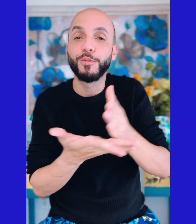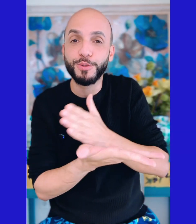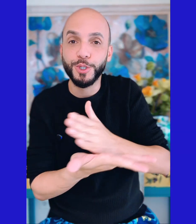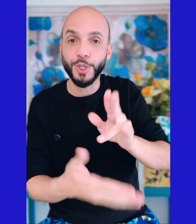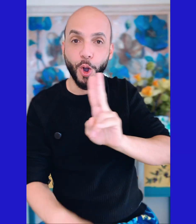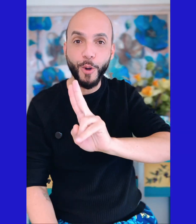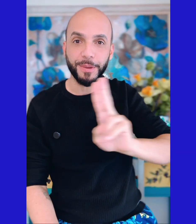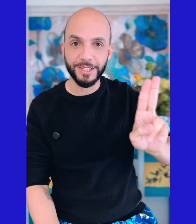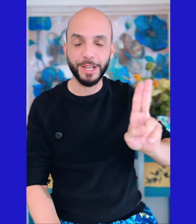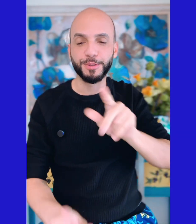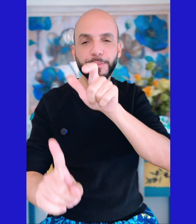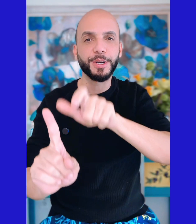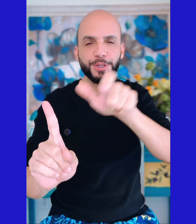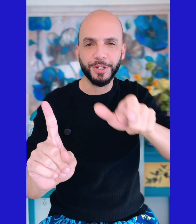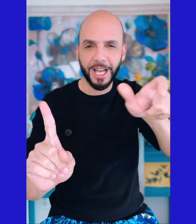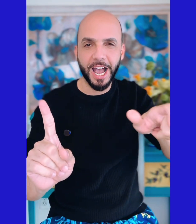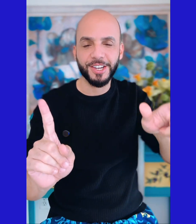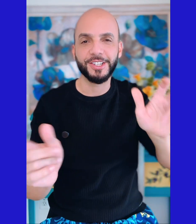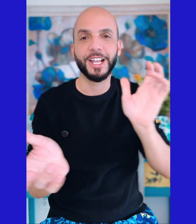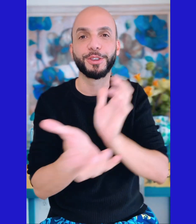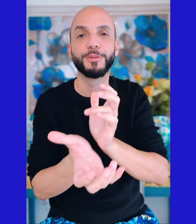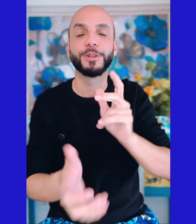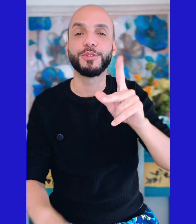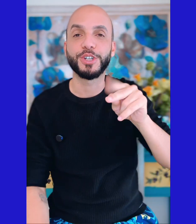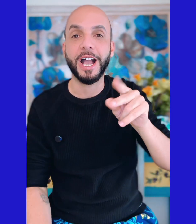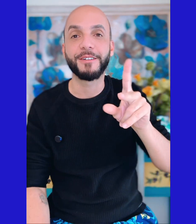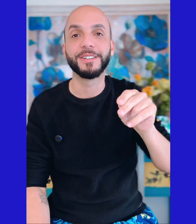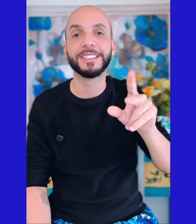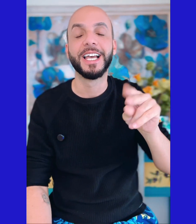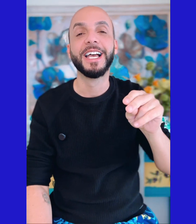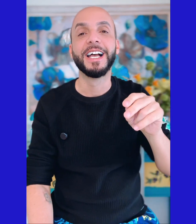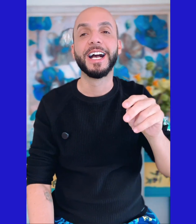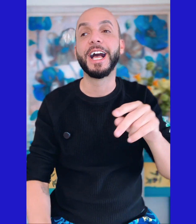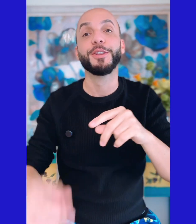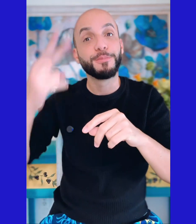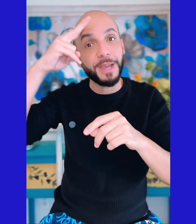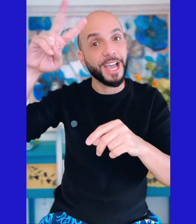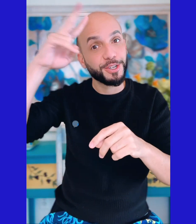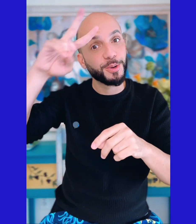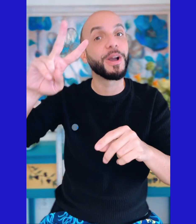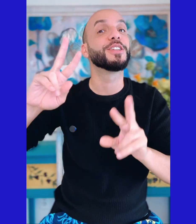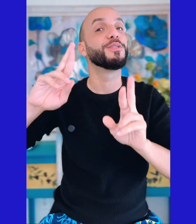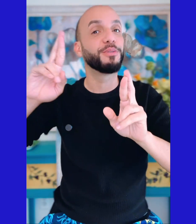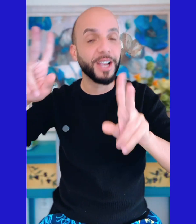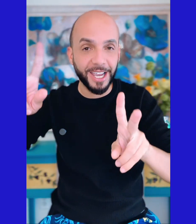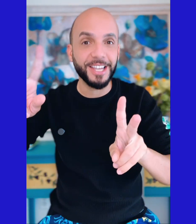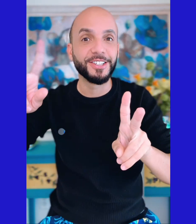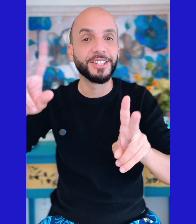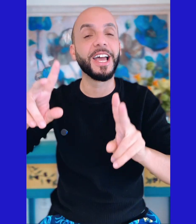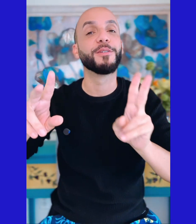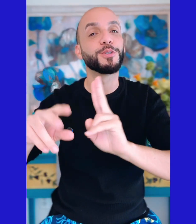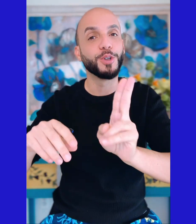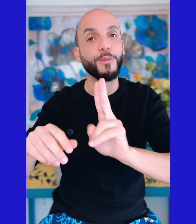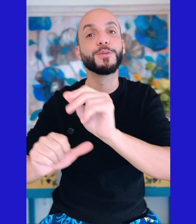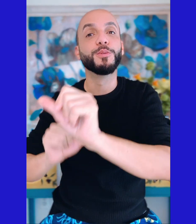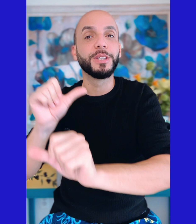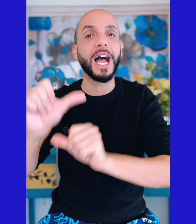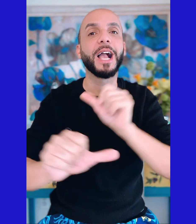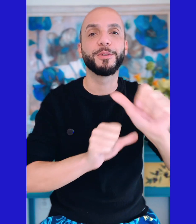alguns nomes, né, dos personagens da turma do Chaves, no México é diferente, né? Os nomes mudaram,